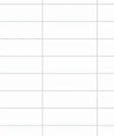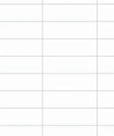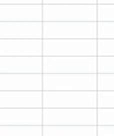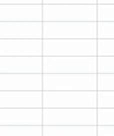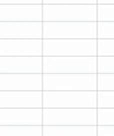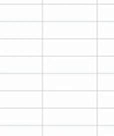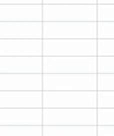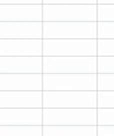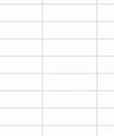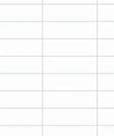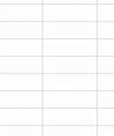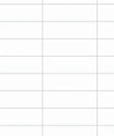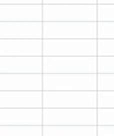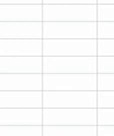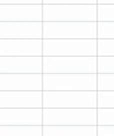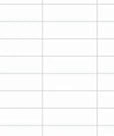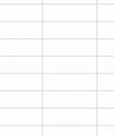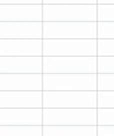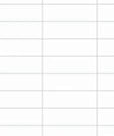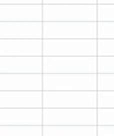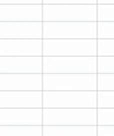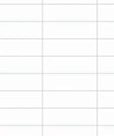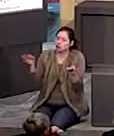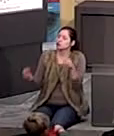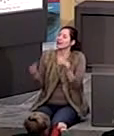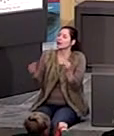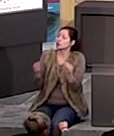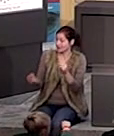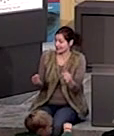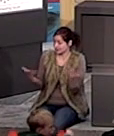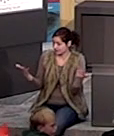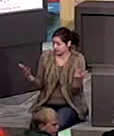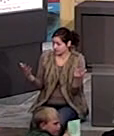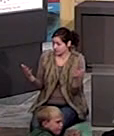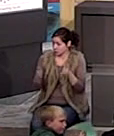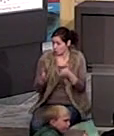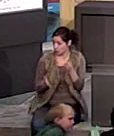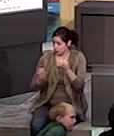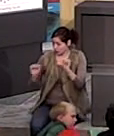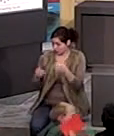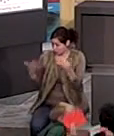10% hè, niet meer. Het oplossen van ruzies.